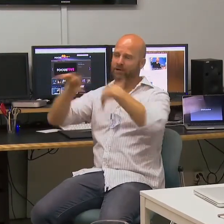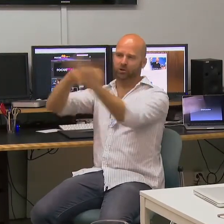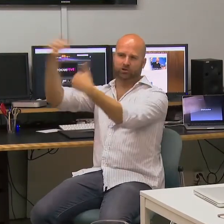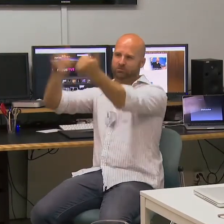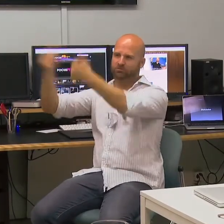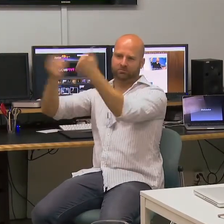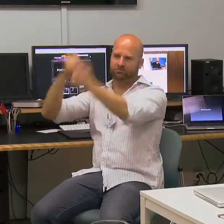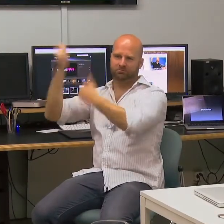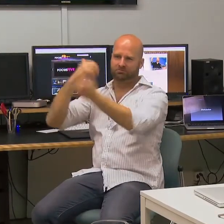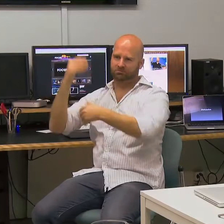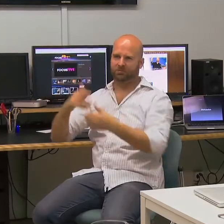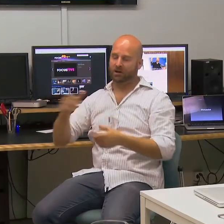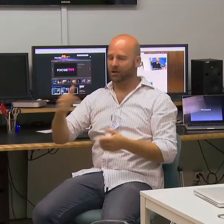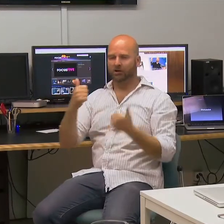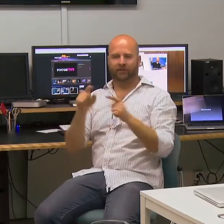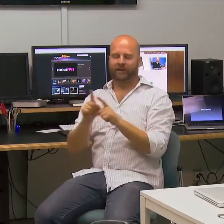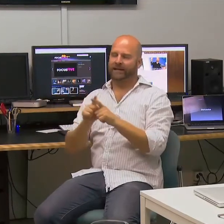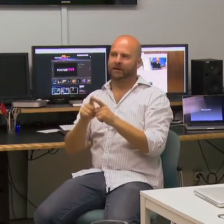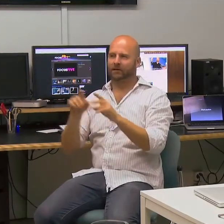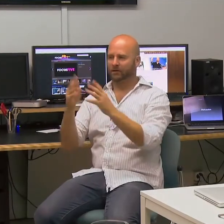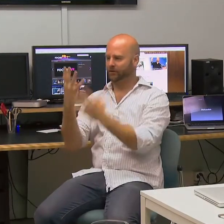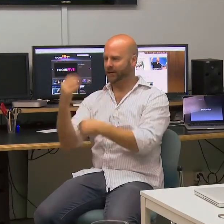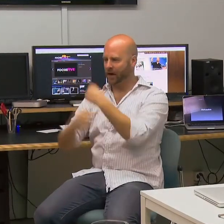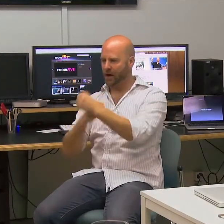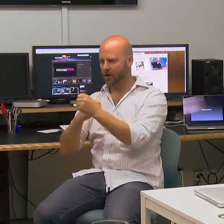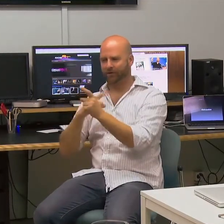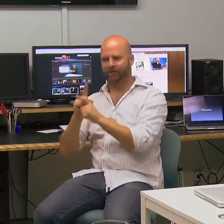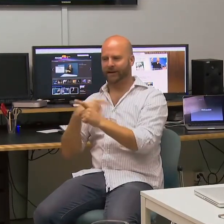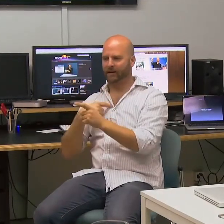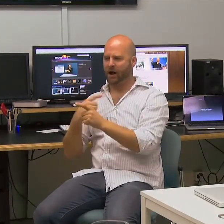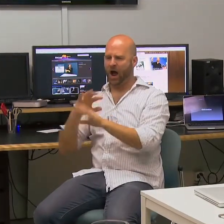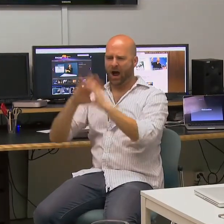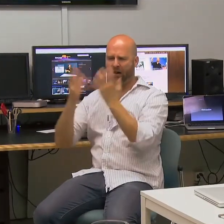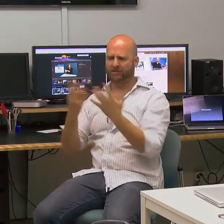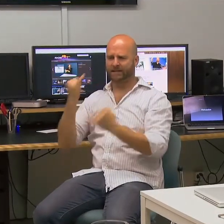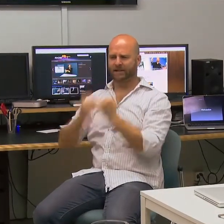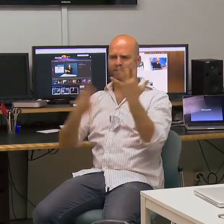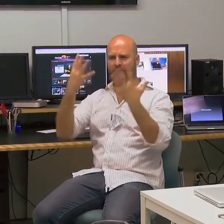Gebärdensprache voll unterrichten an Hörende oder Gehörlose. Also das war 4 Jahre lang,